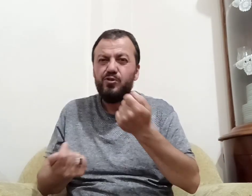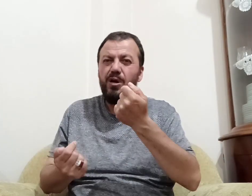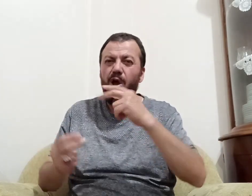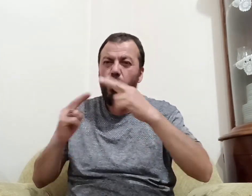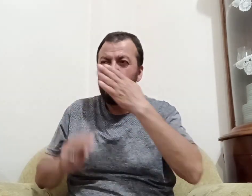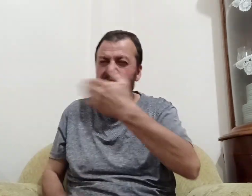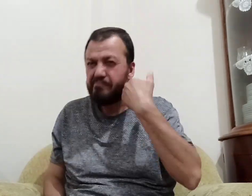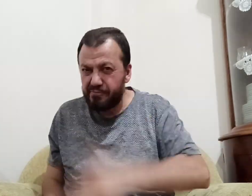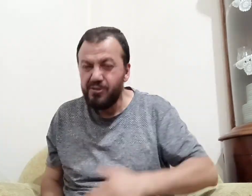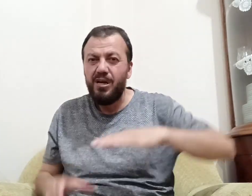sürekli böyle günlük hayatını